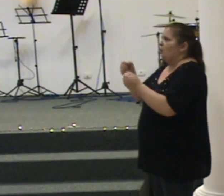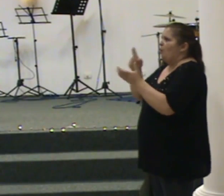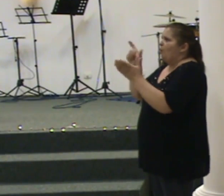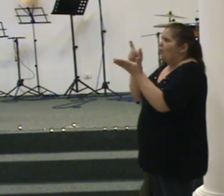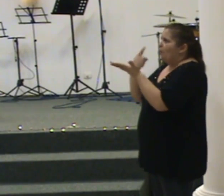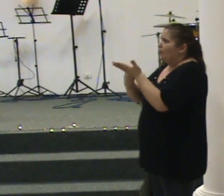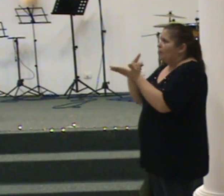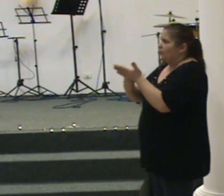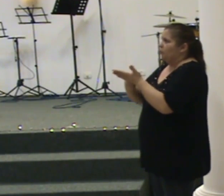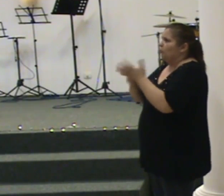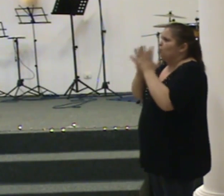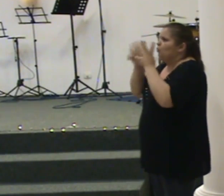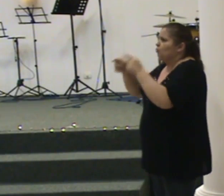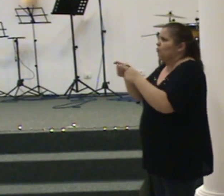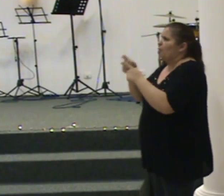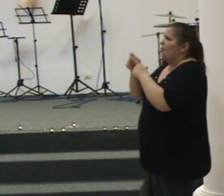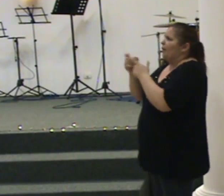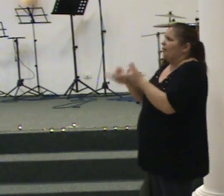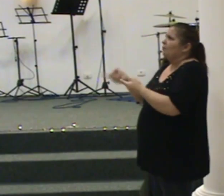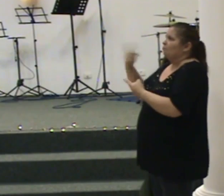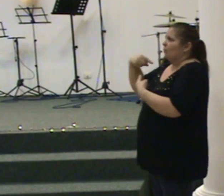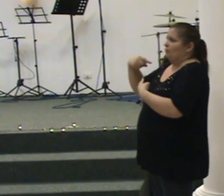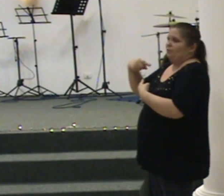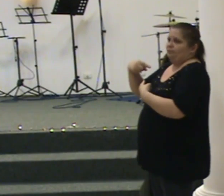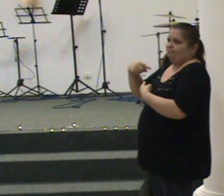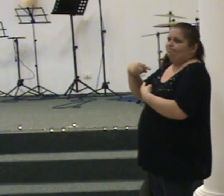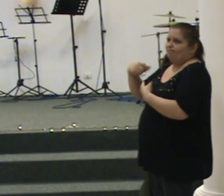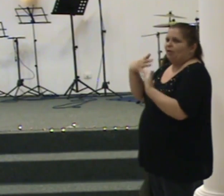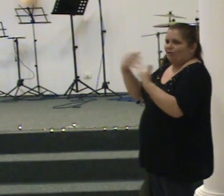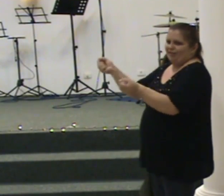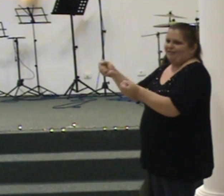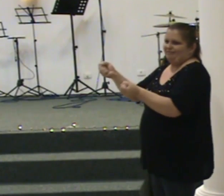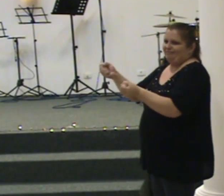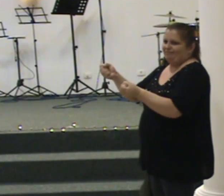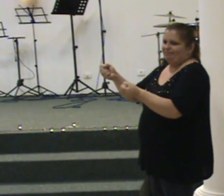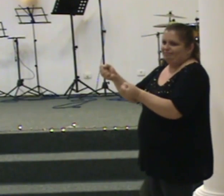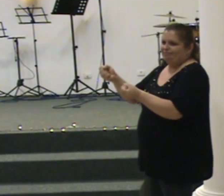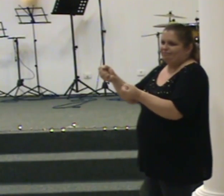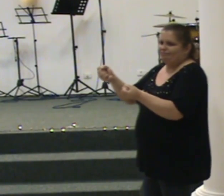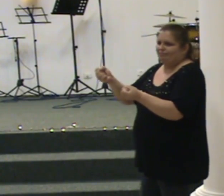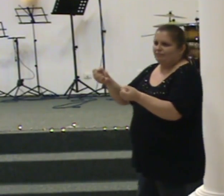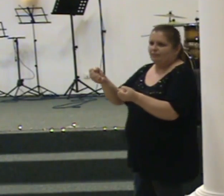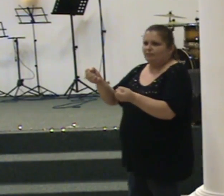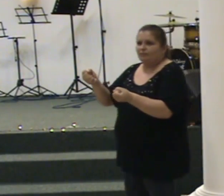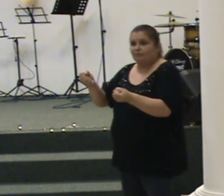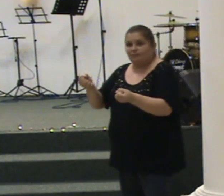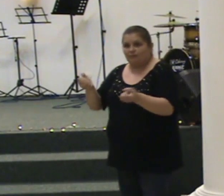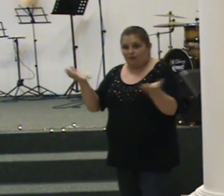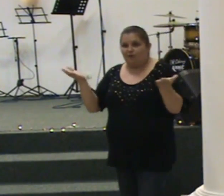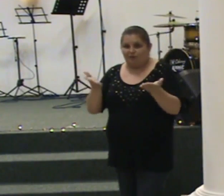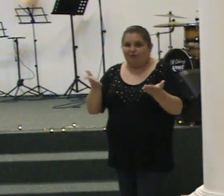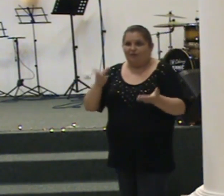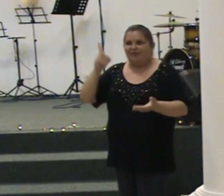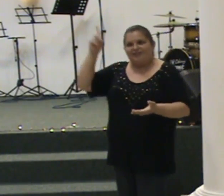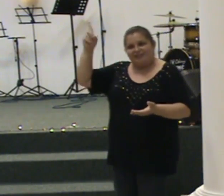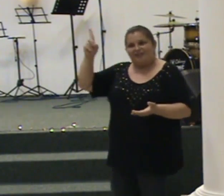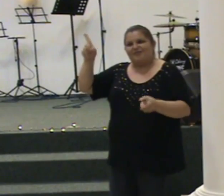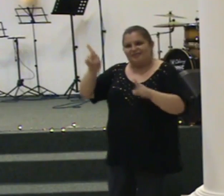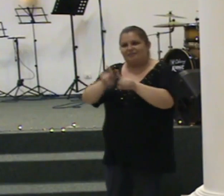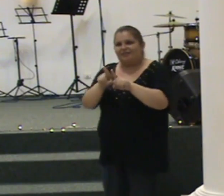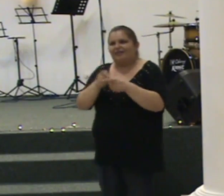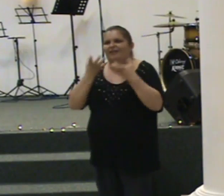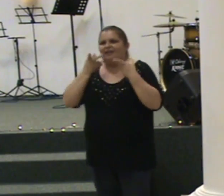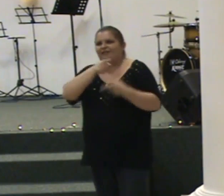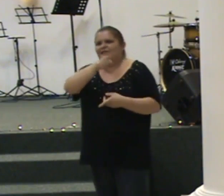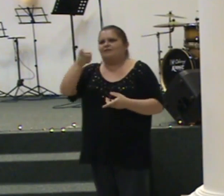palavra. Cumpra-se em mim a tua palavra. Deus está querendo que você fale o seguinte, né? Cumpra-se em mim